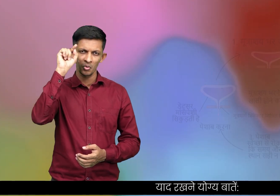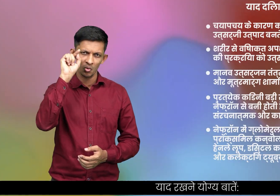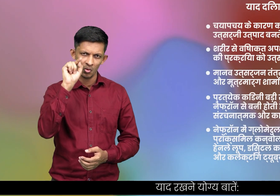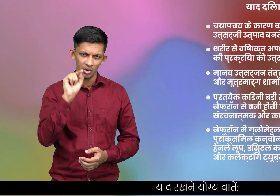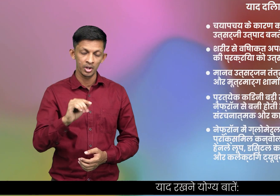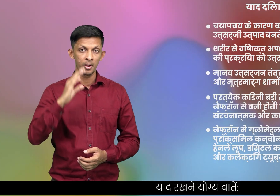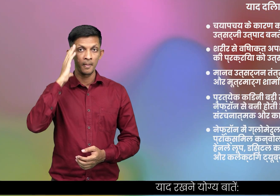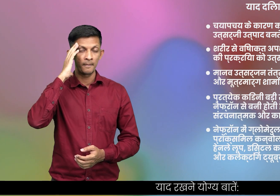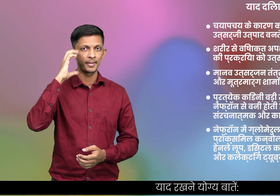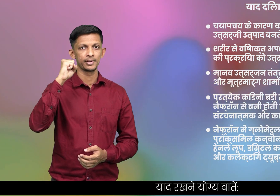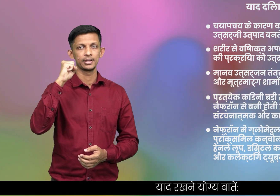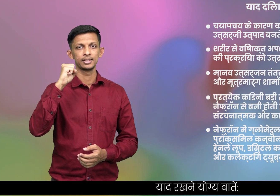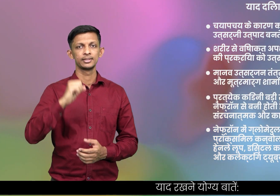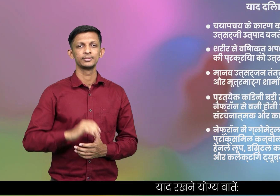याद रखने योग्य बातें।